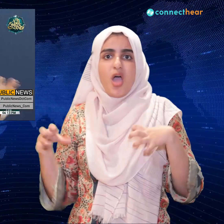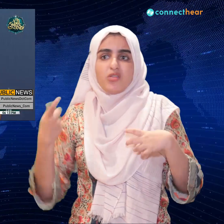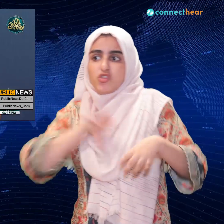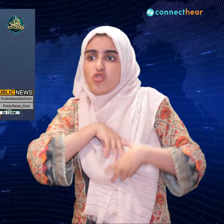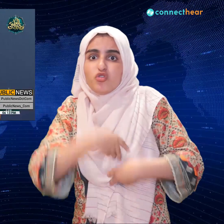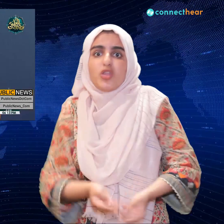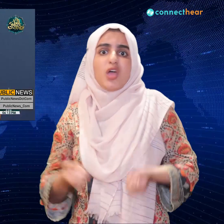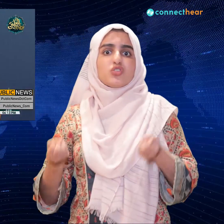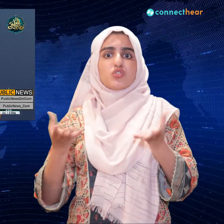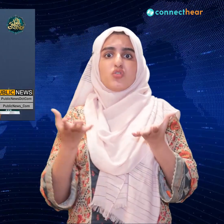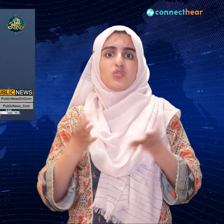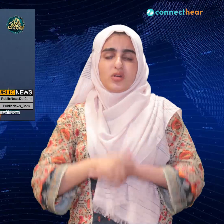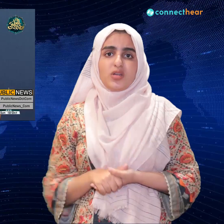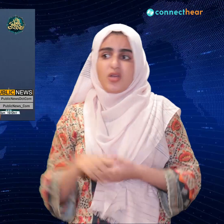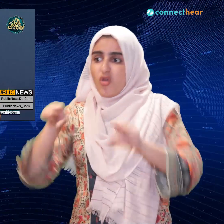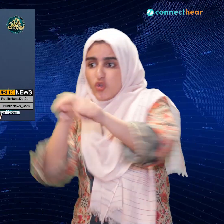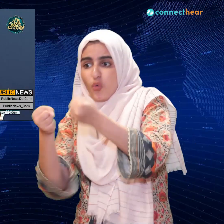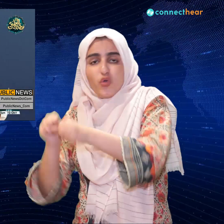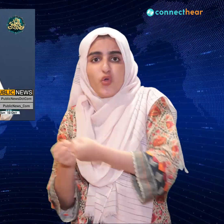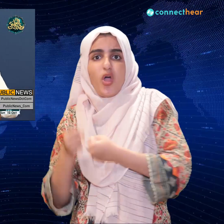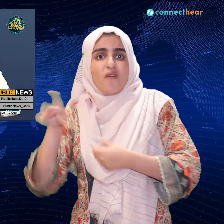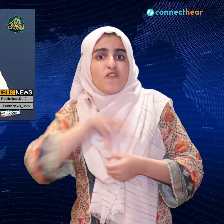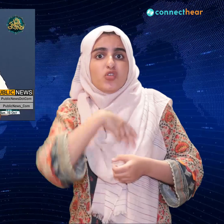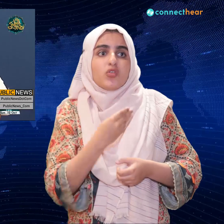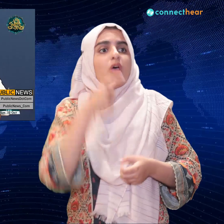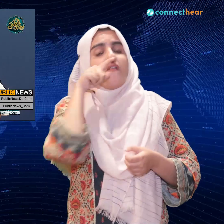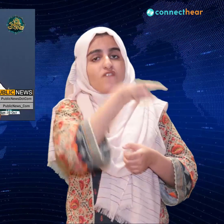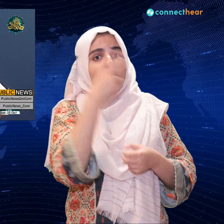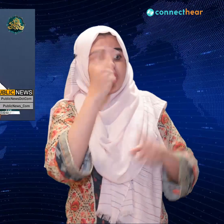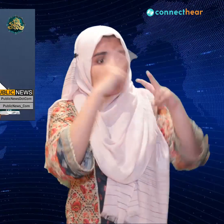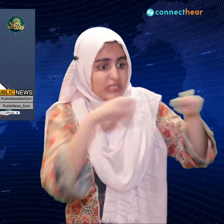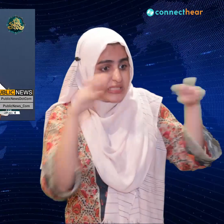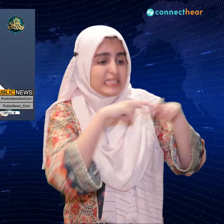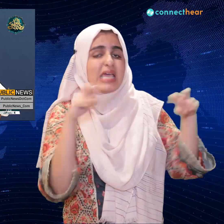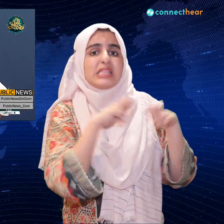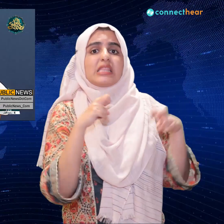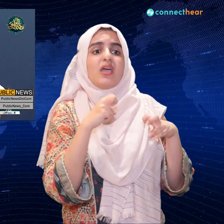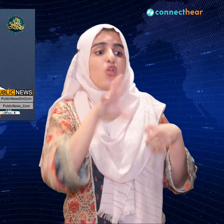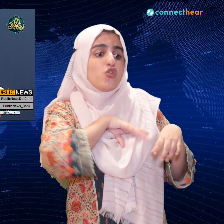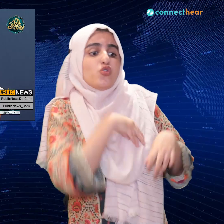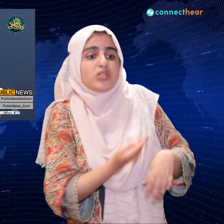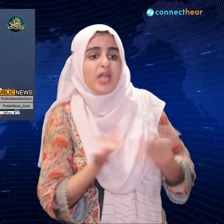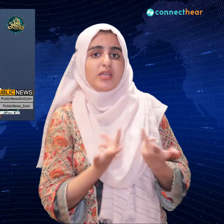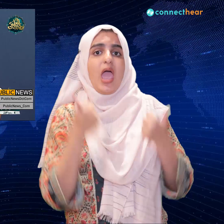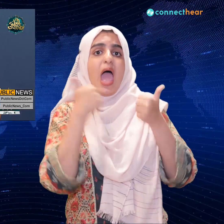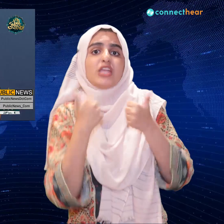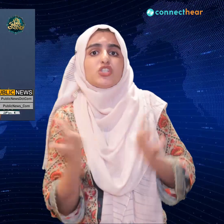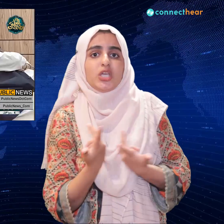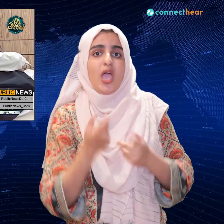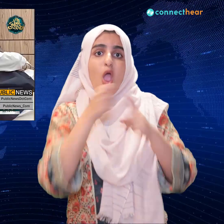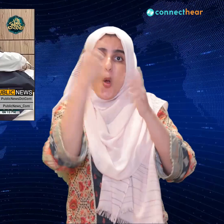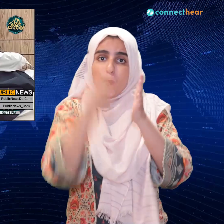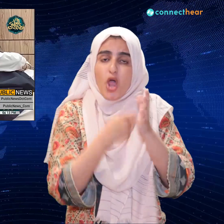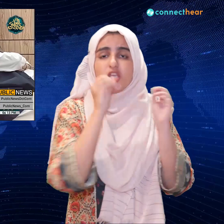نقصان پہنچ رہا ہے, اس کا کام ہوگا کہ پھر اس میں یہ پوری طرح اس کے تحقیقات کریں یونیورسٹیز میں, ان کو پروجیکٹس دیں,